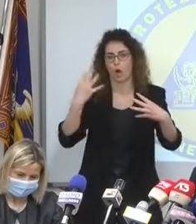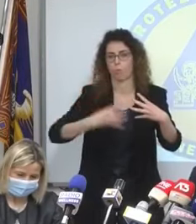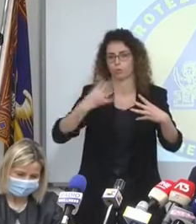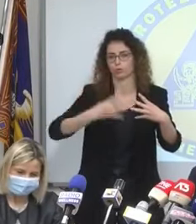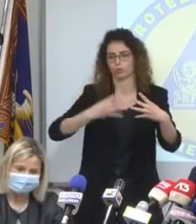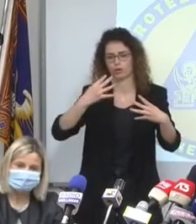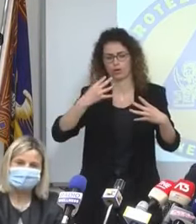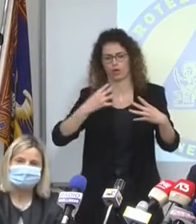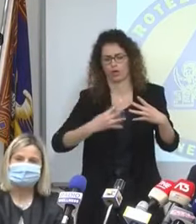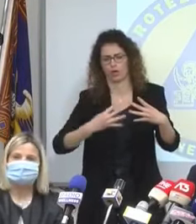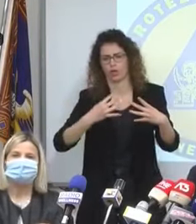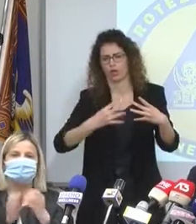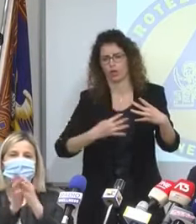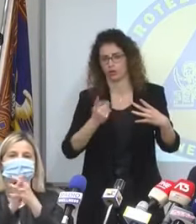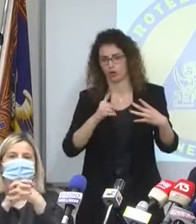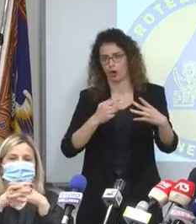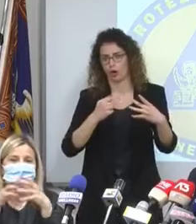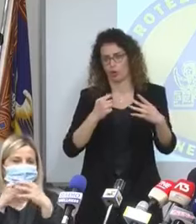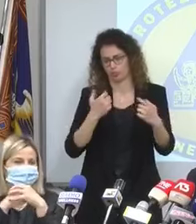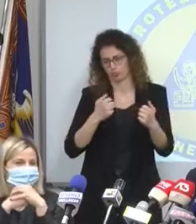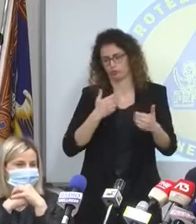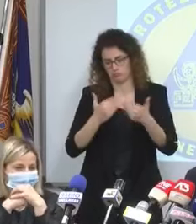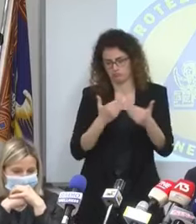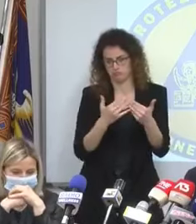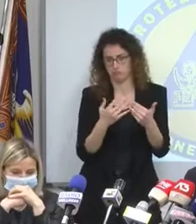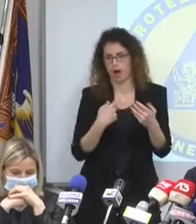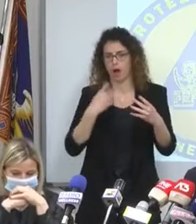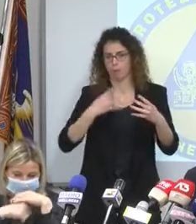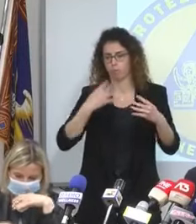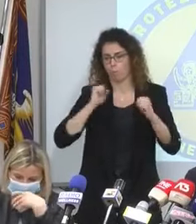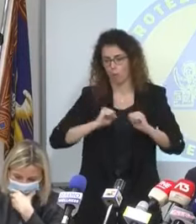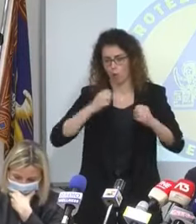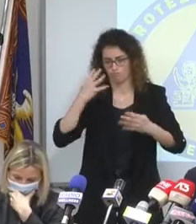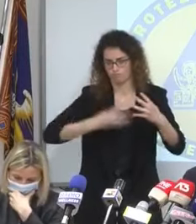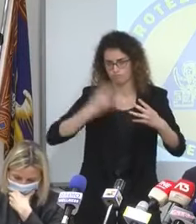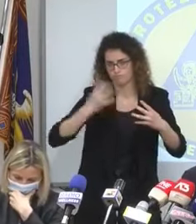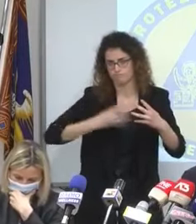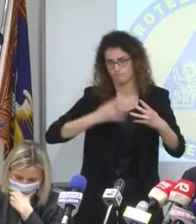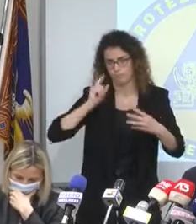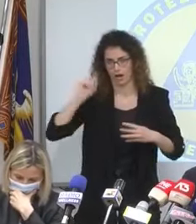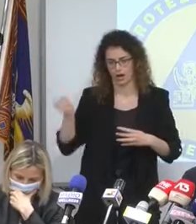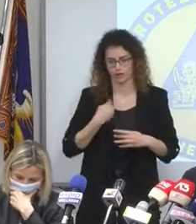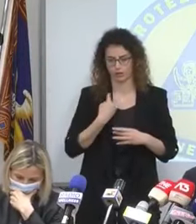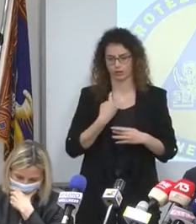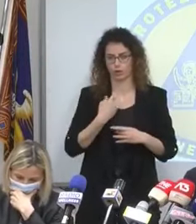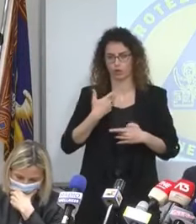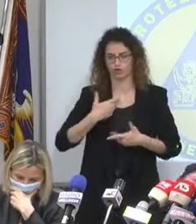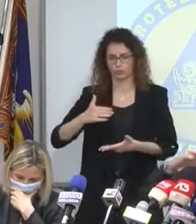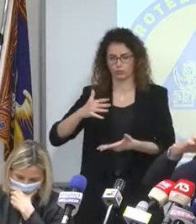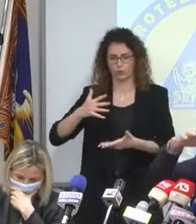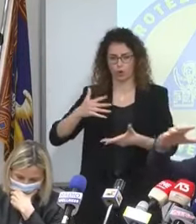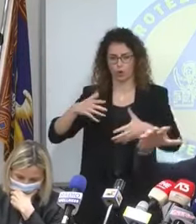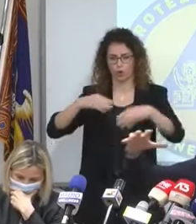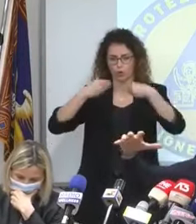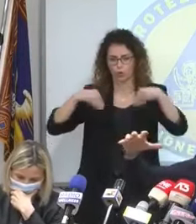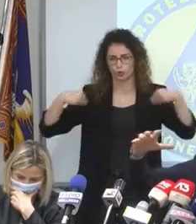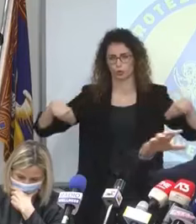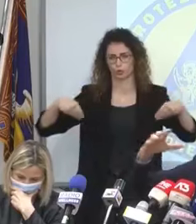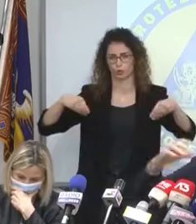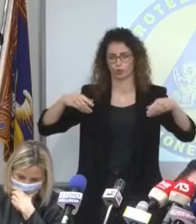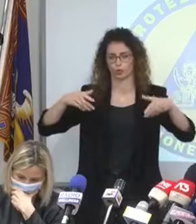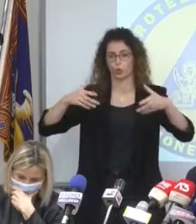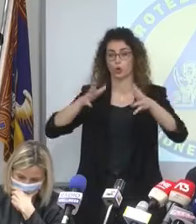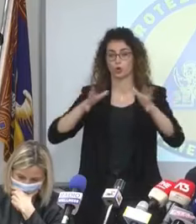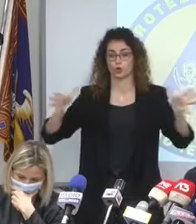perché si sta tirando, però possiamo accelerare molto di più. Fra l'altro ci stiamo approvvigionando anche di grandi strutture